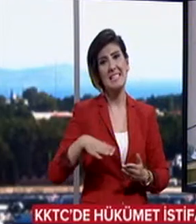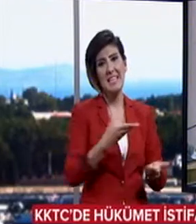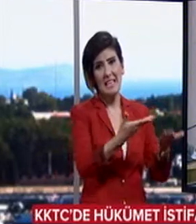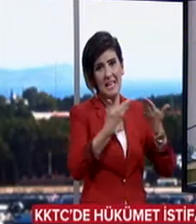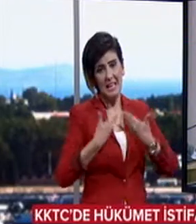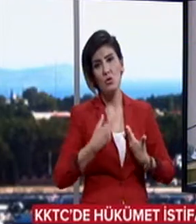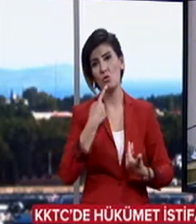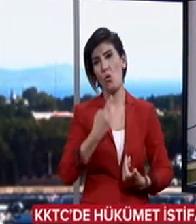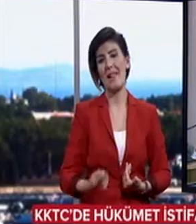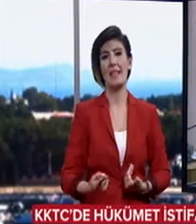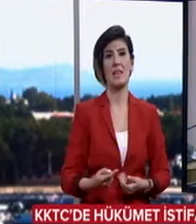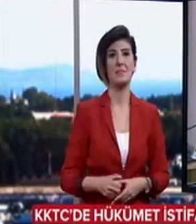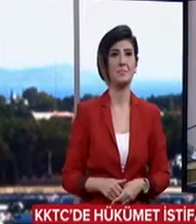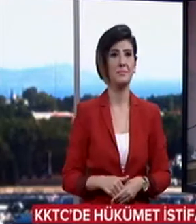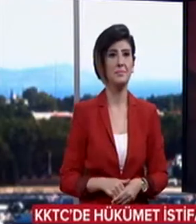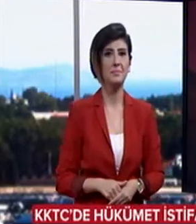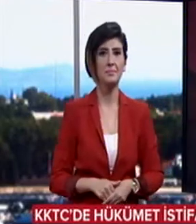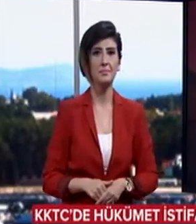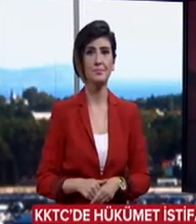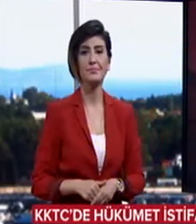istediğini söyledi.